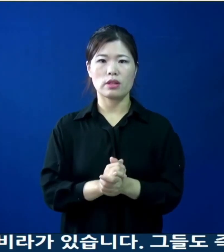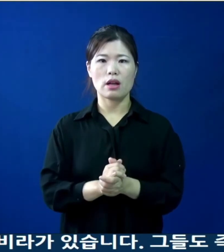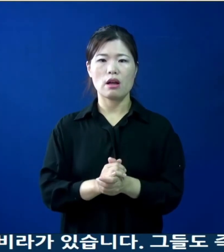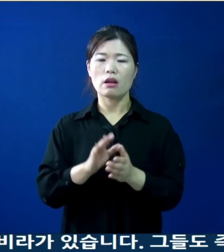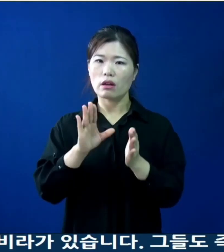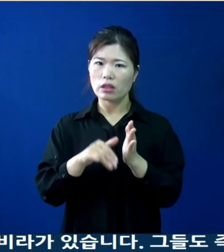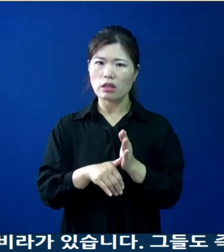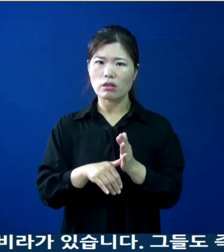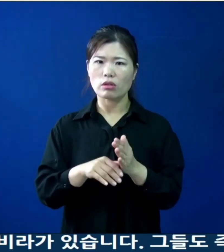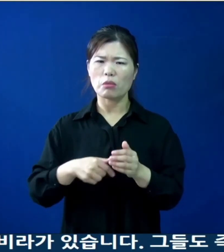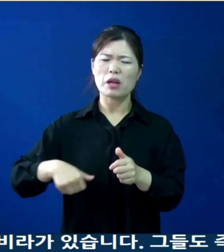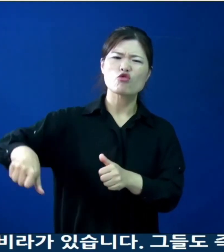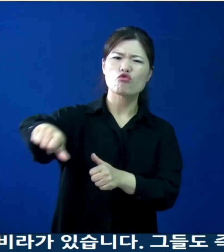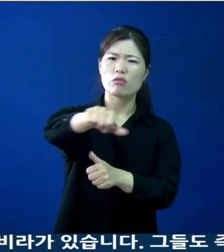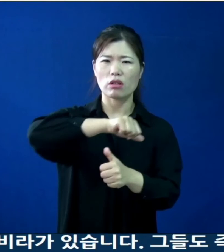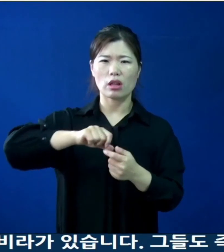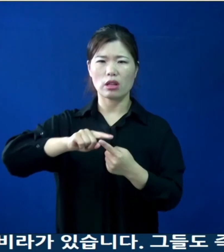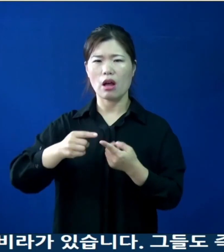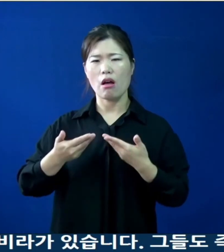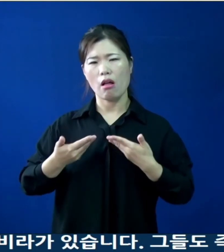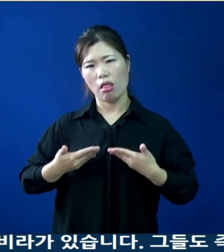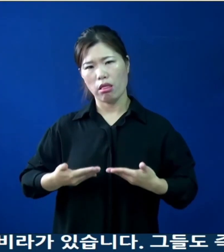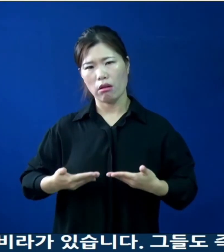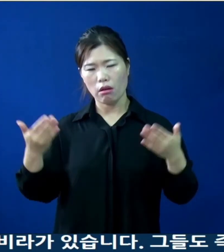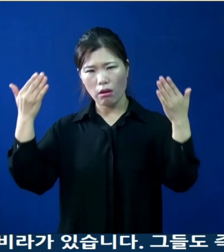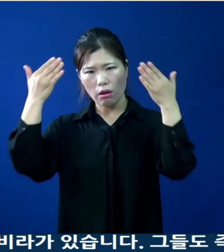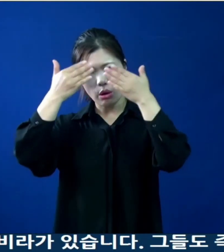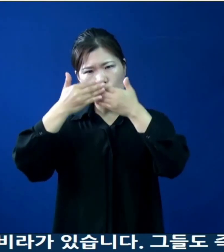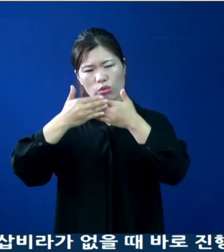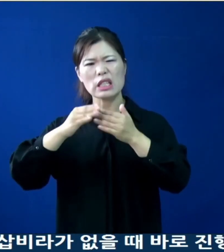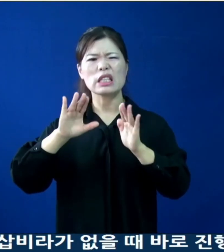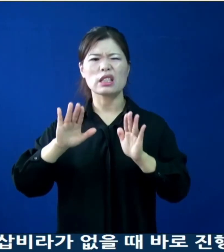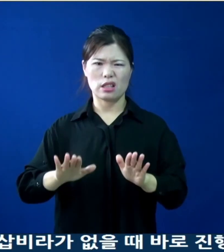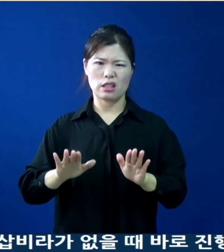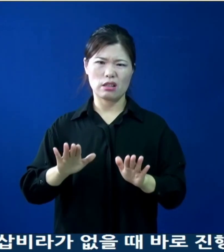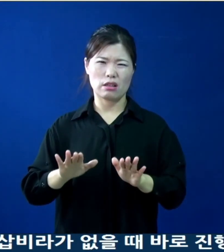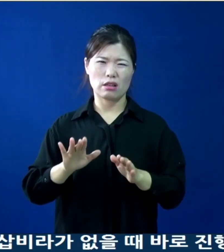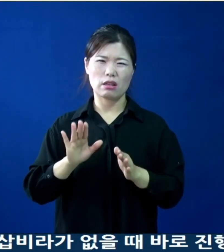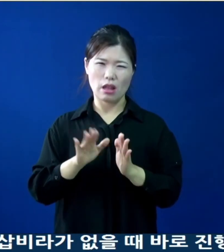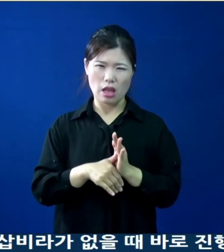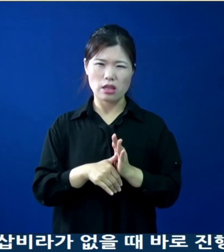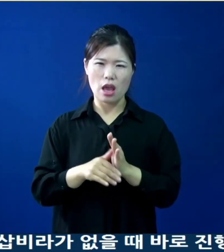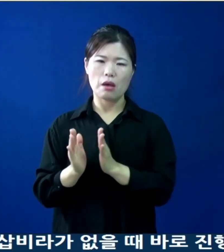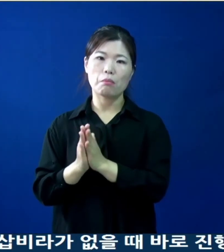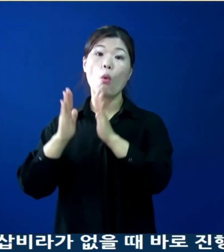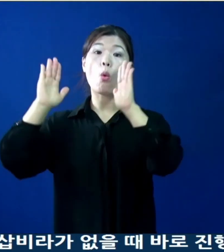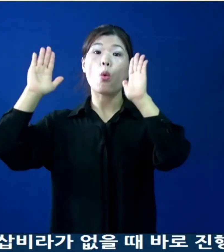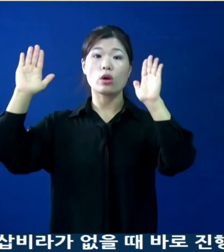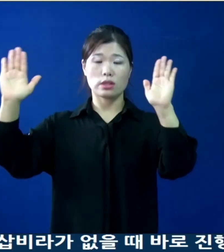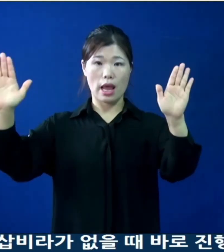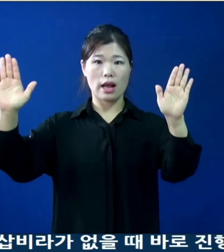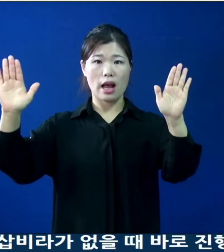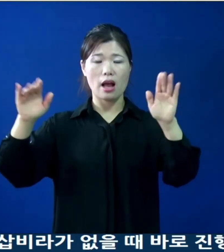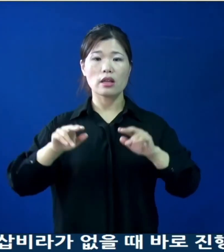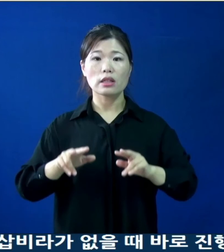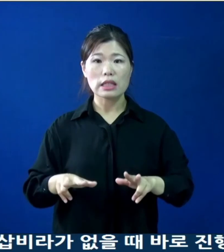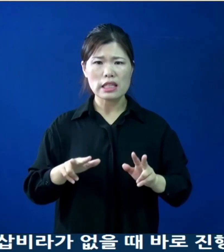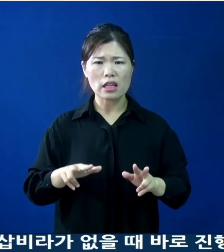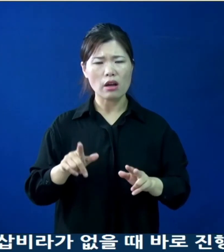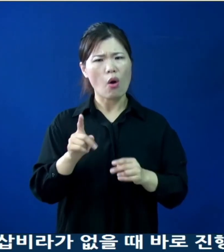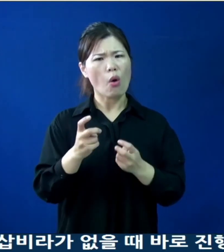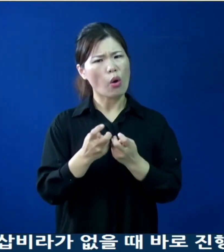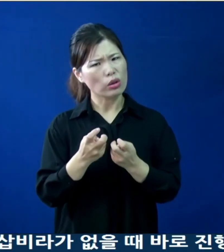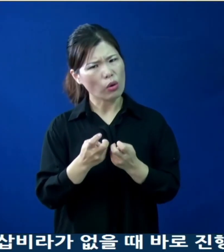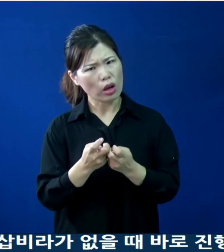주변 상황들이 무겁고 어두운 이 현실 속에서 모세가 이제